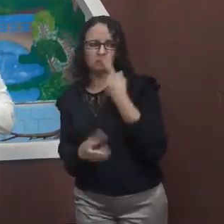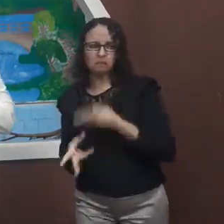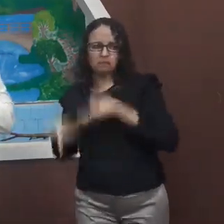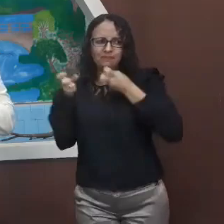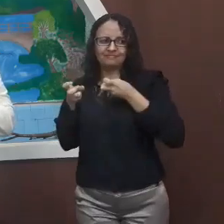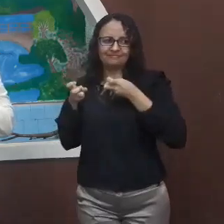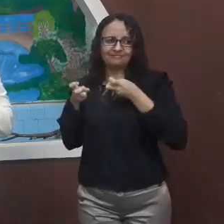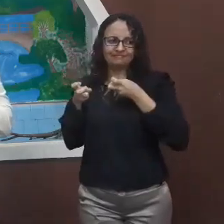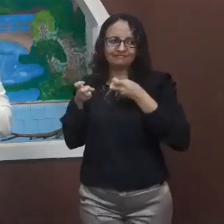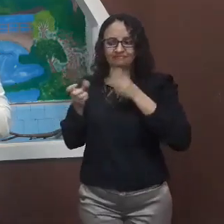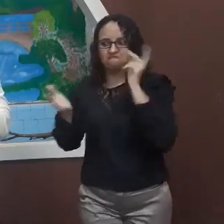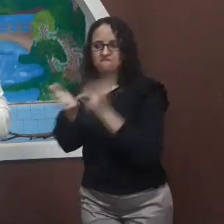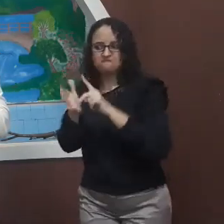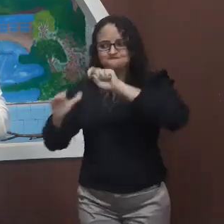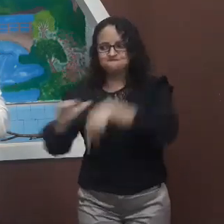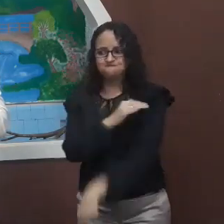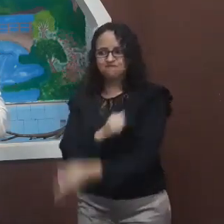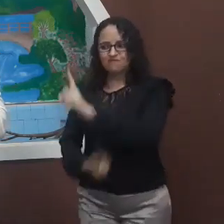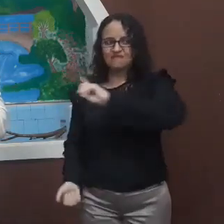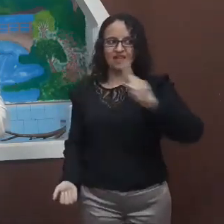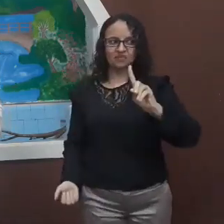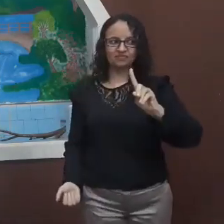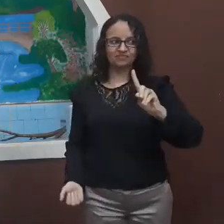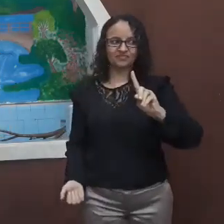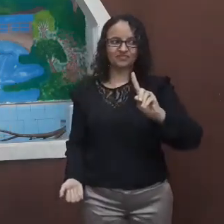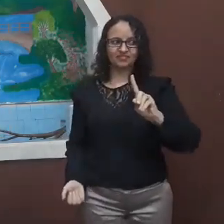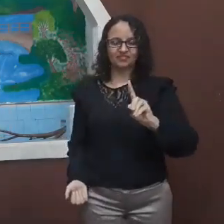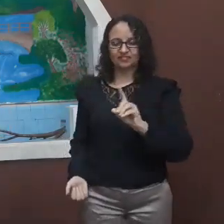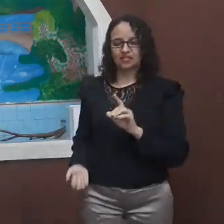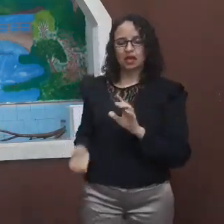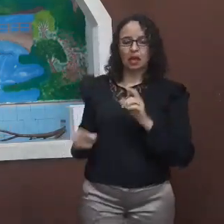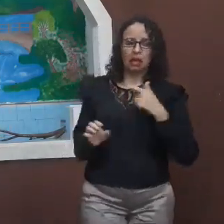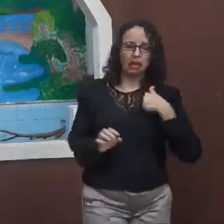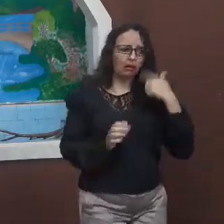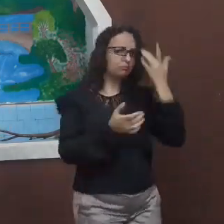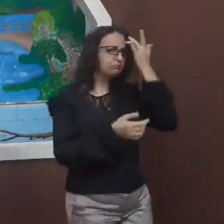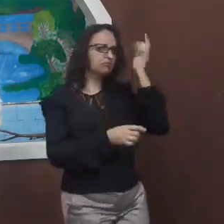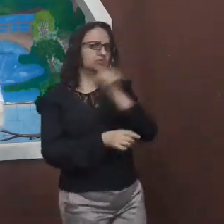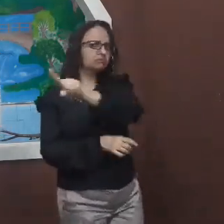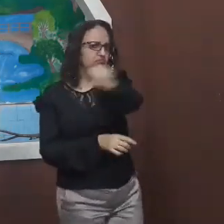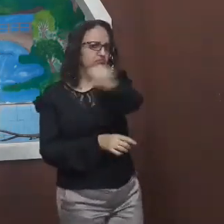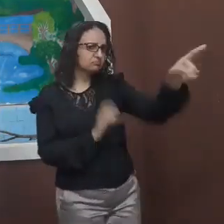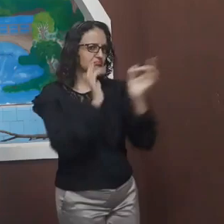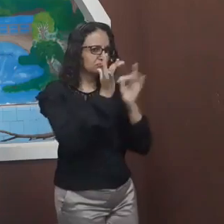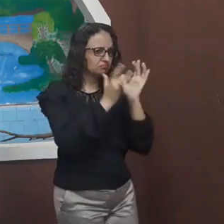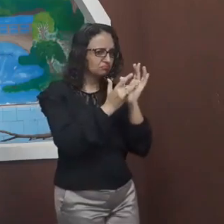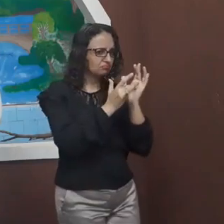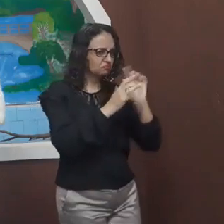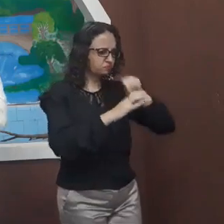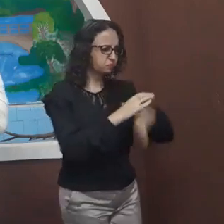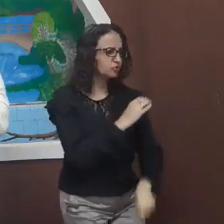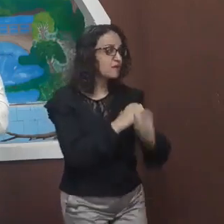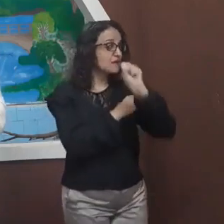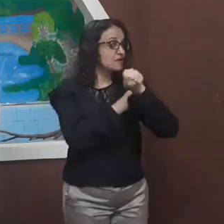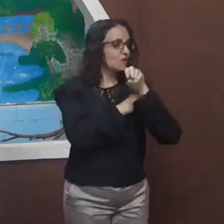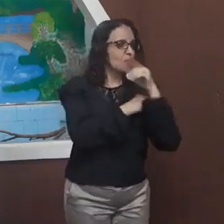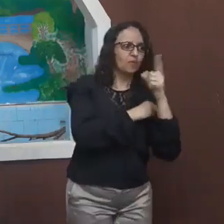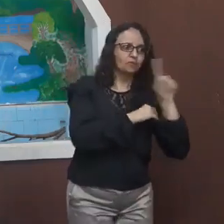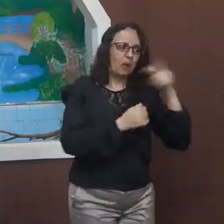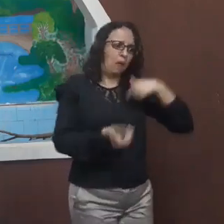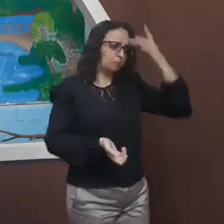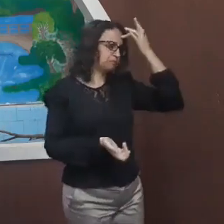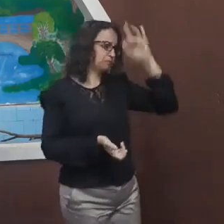genuíno, real com Deus. Eu não sei se você é ou não convertido, eu não sei se você é